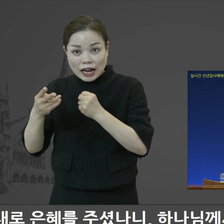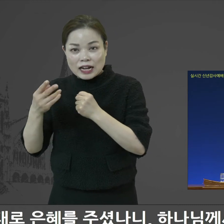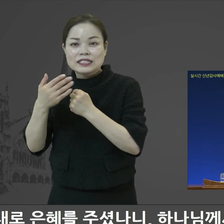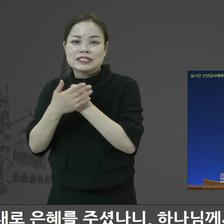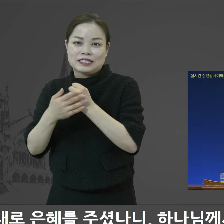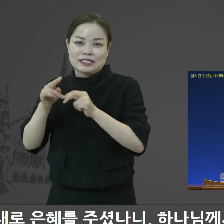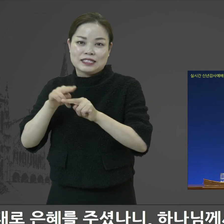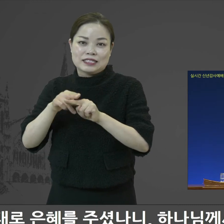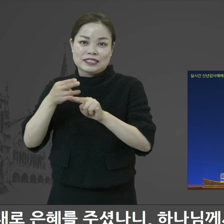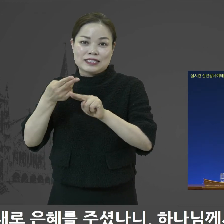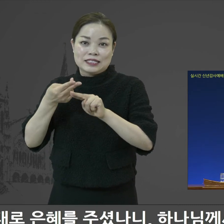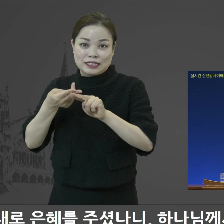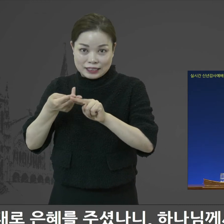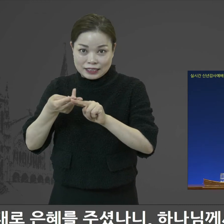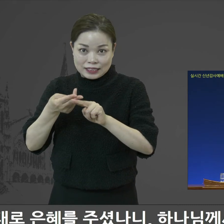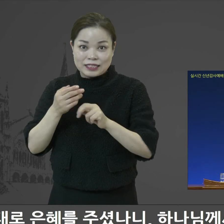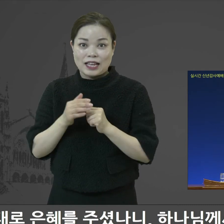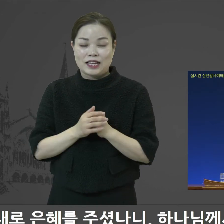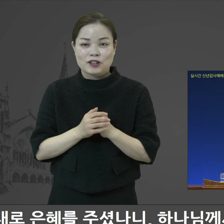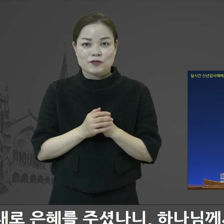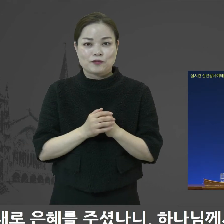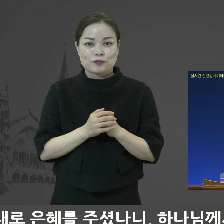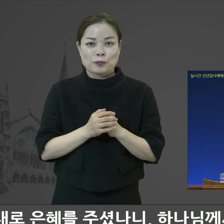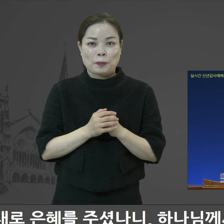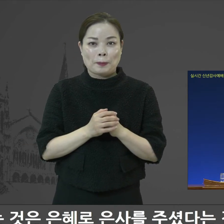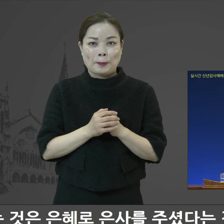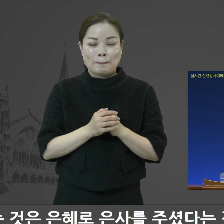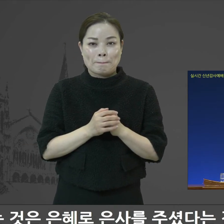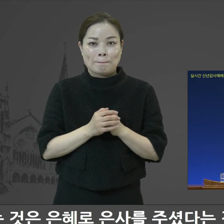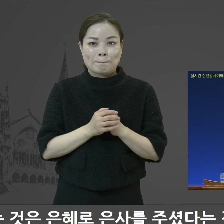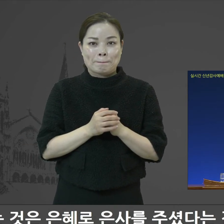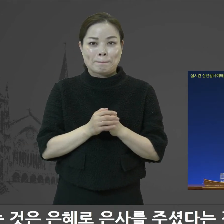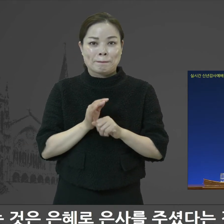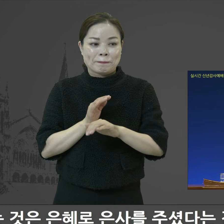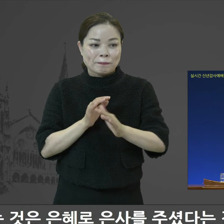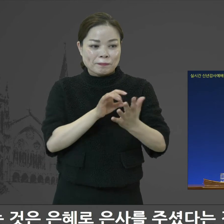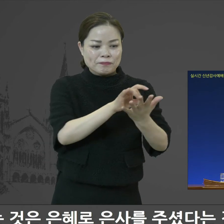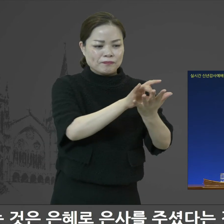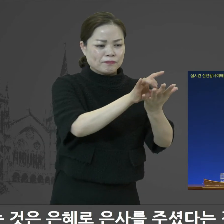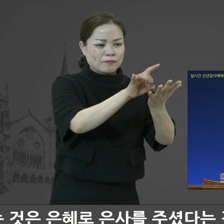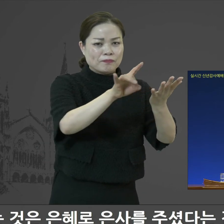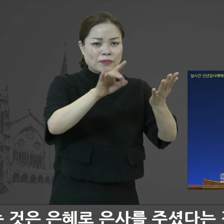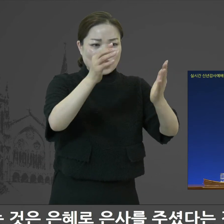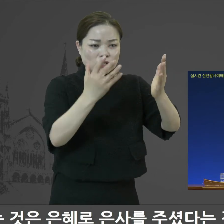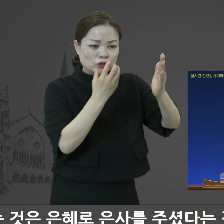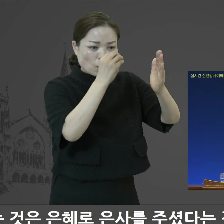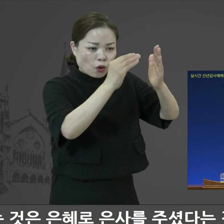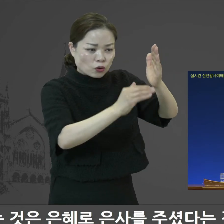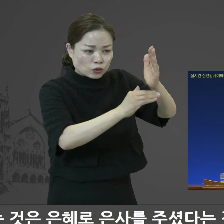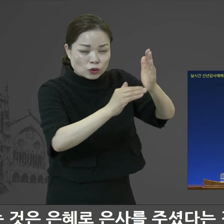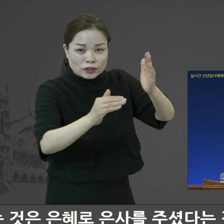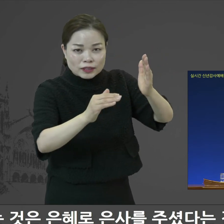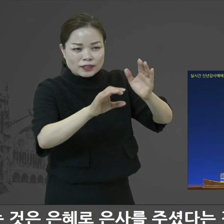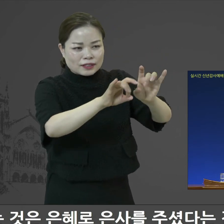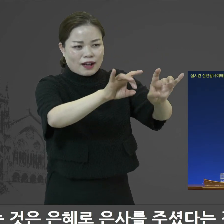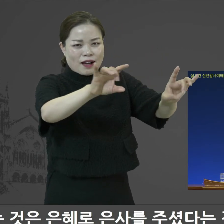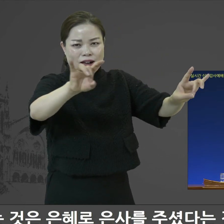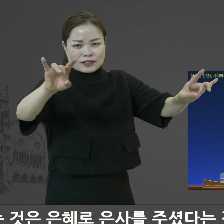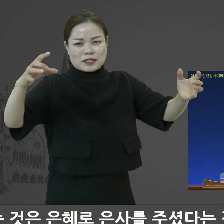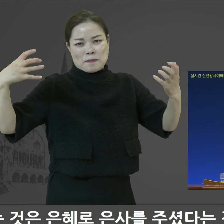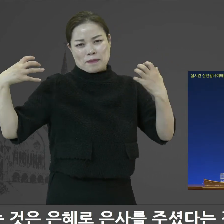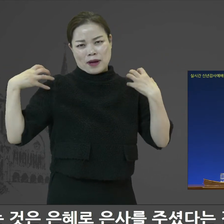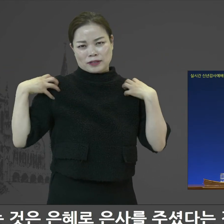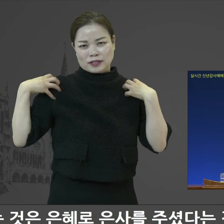여기 선물은 은사를 가리키는 거거든요. 우리 각 성도들에게 필요한 은사를 주셨다는